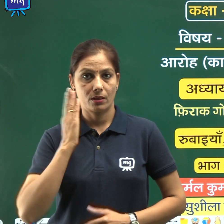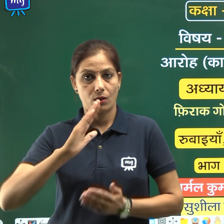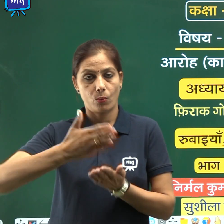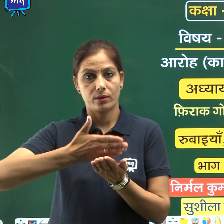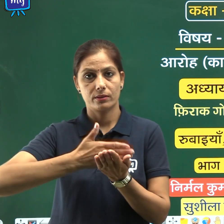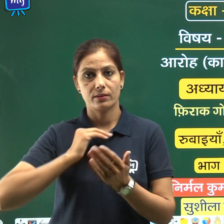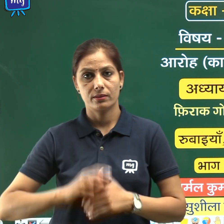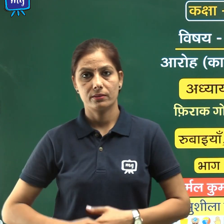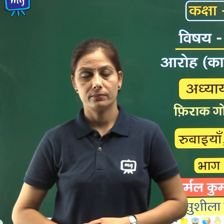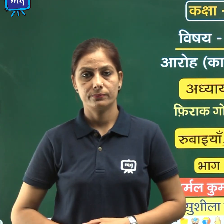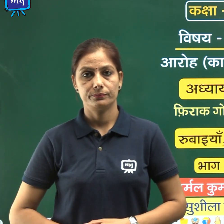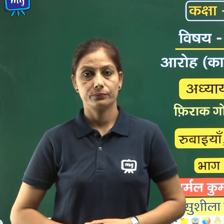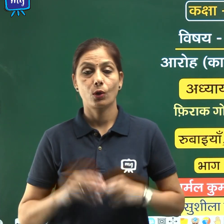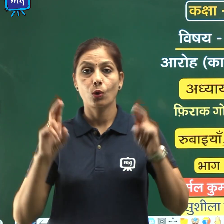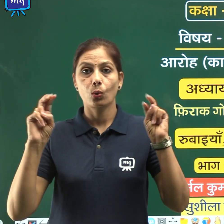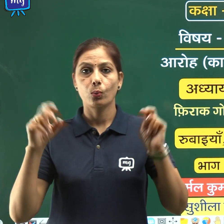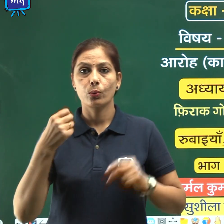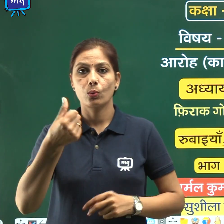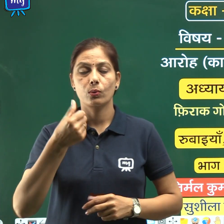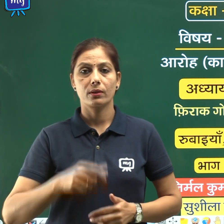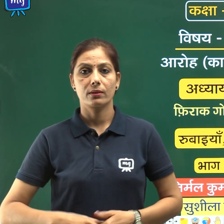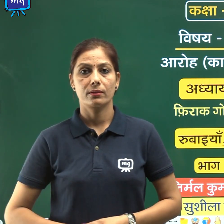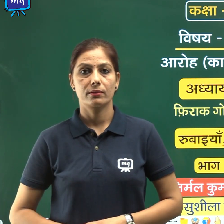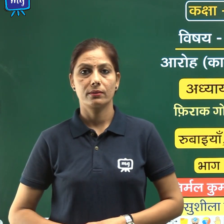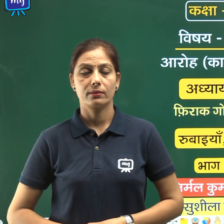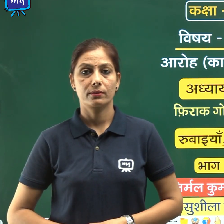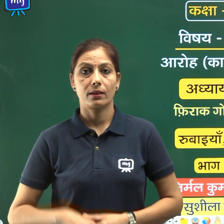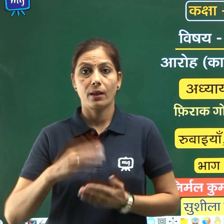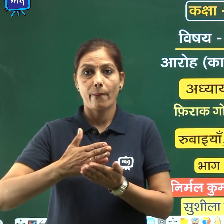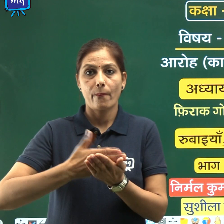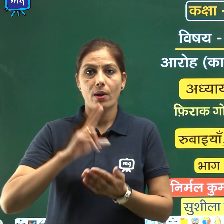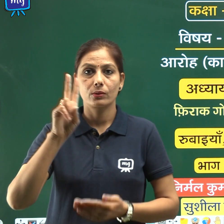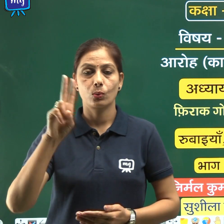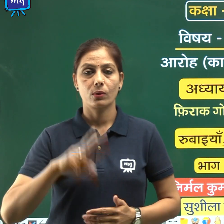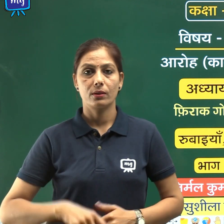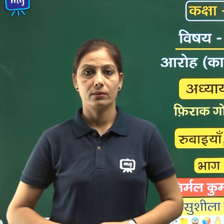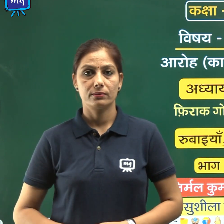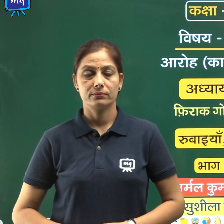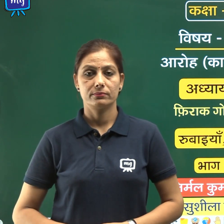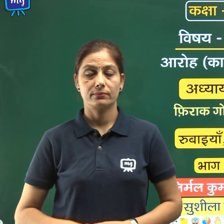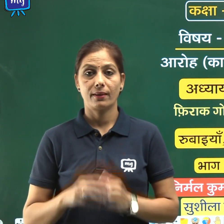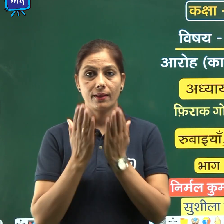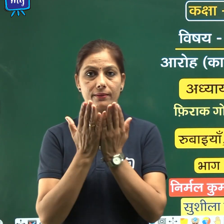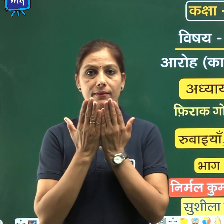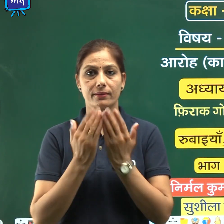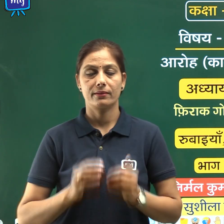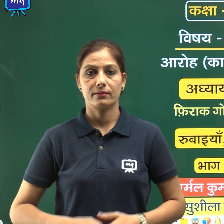काव्यखंड के अध्याय 9 के भाग 2 का अध्ययन